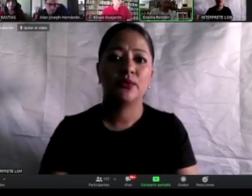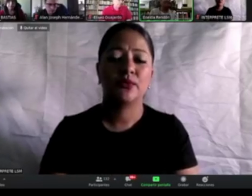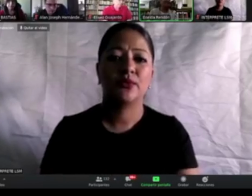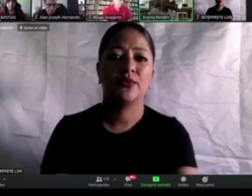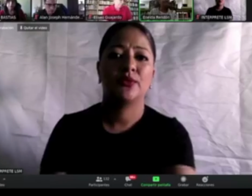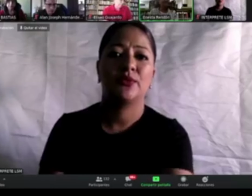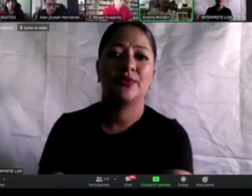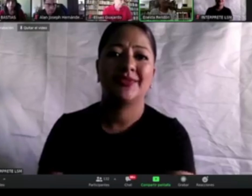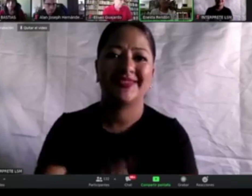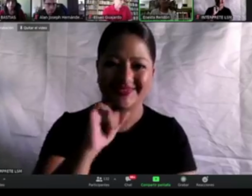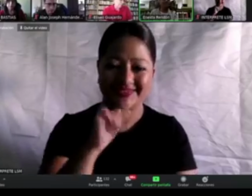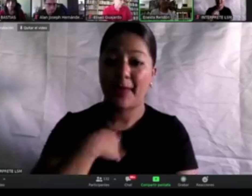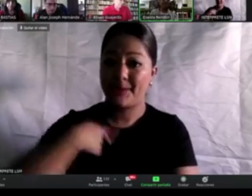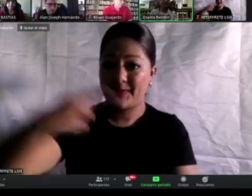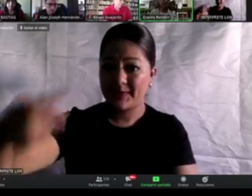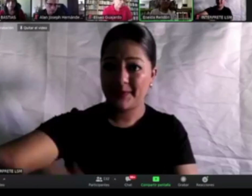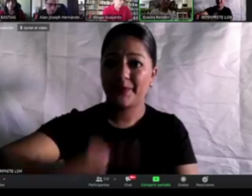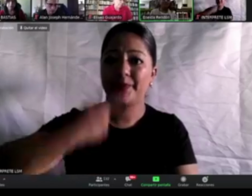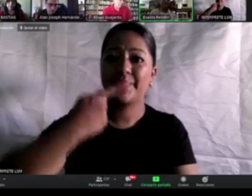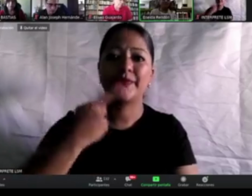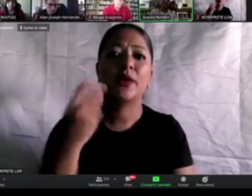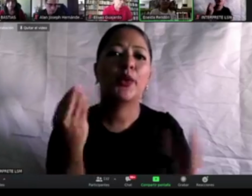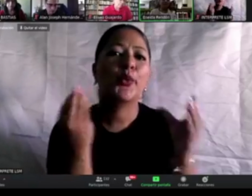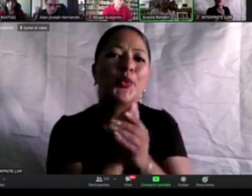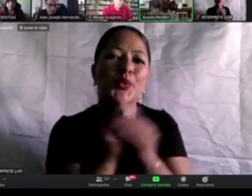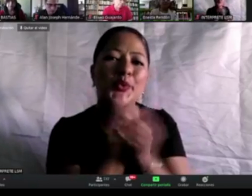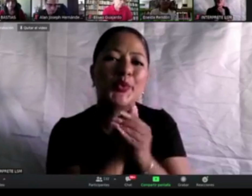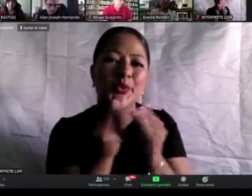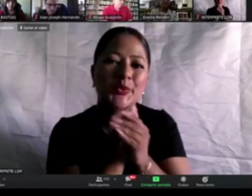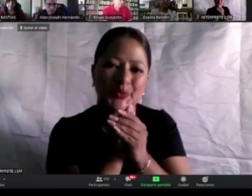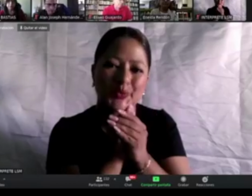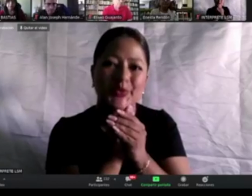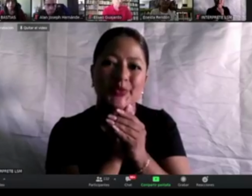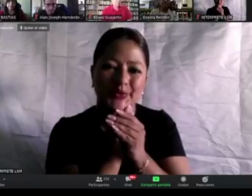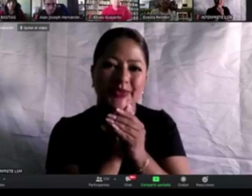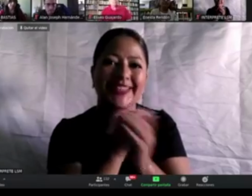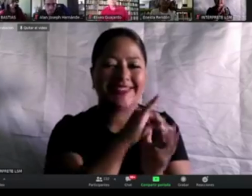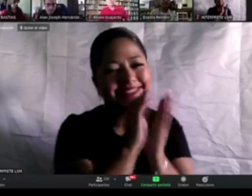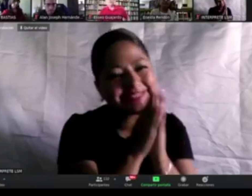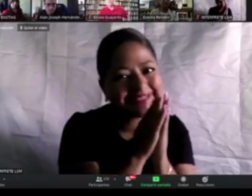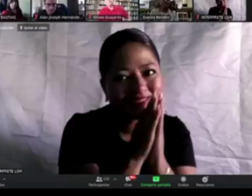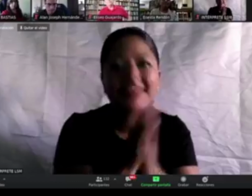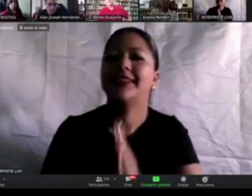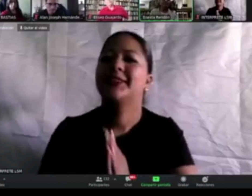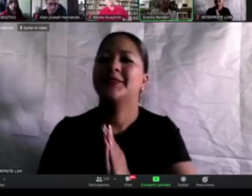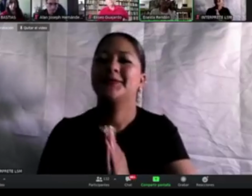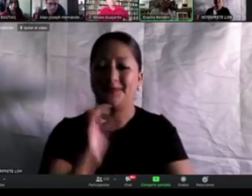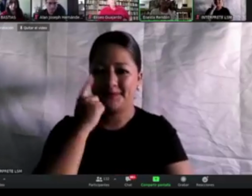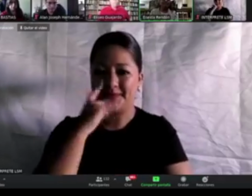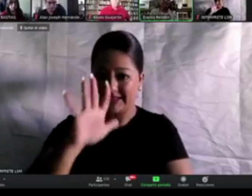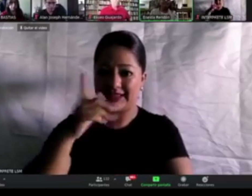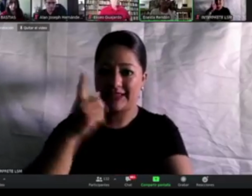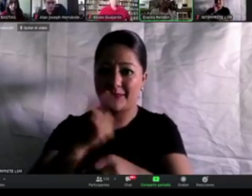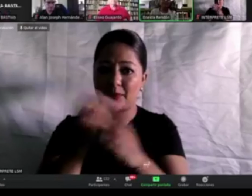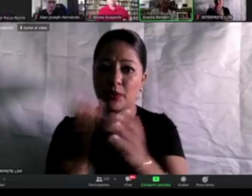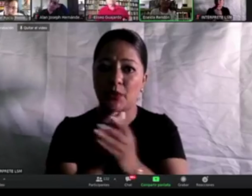sí me están preguntando acerca del curso que mencionaba sí por favor bueno este primer curso va a ser